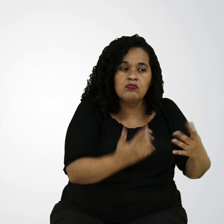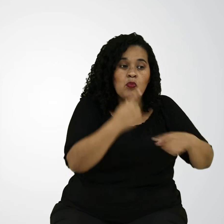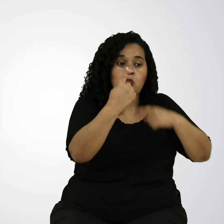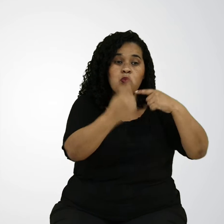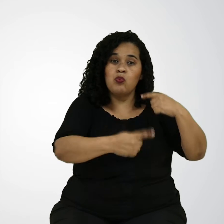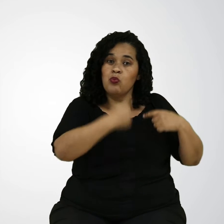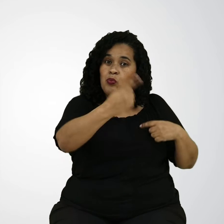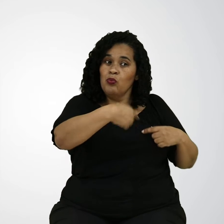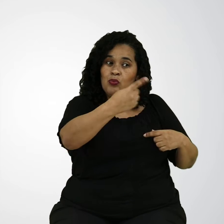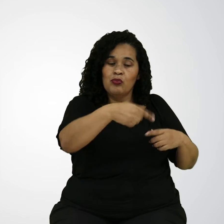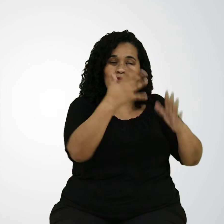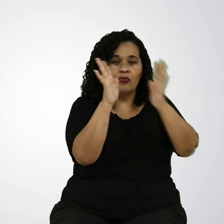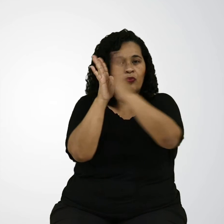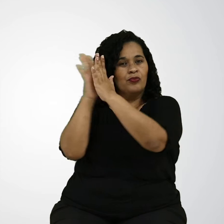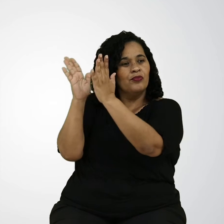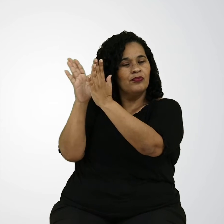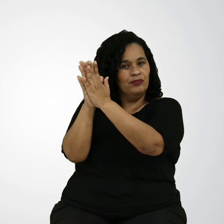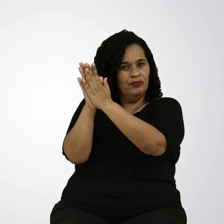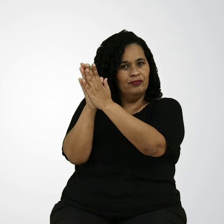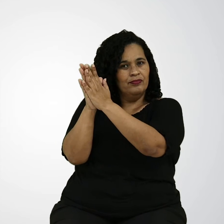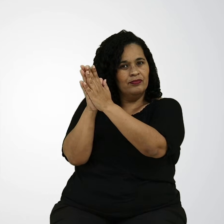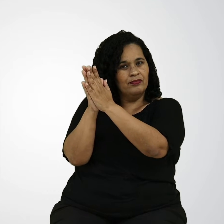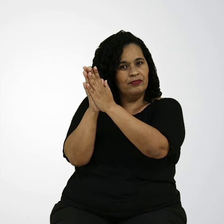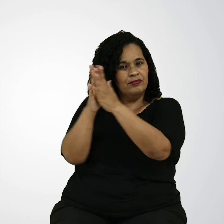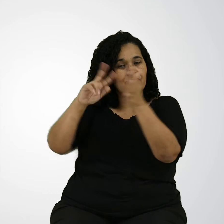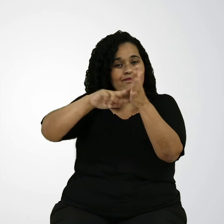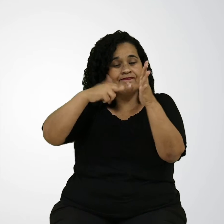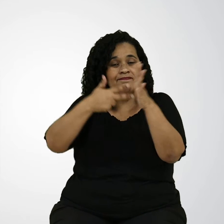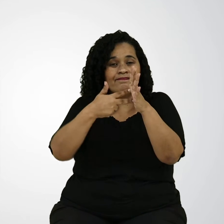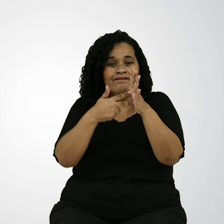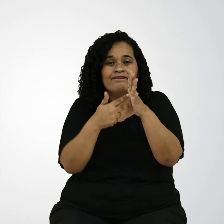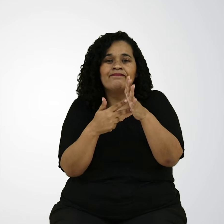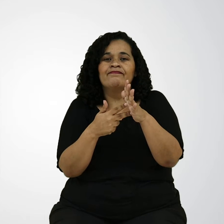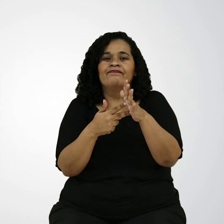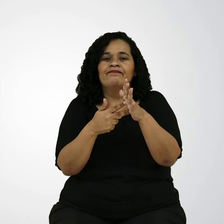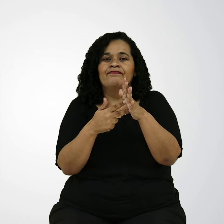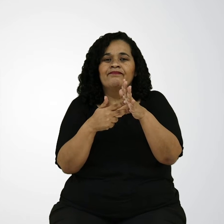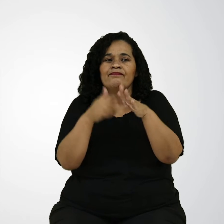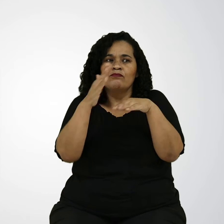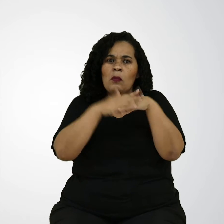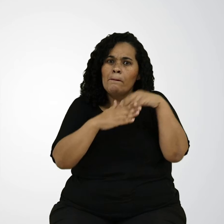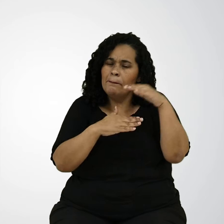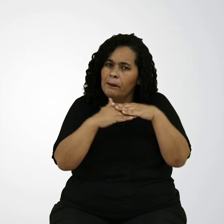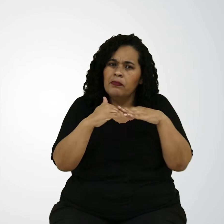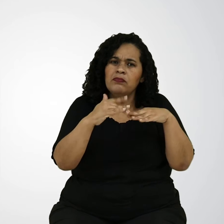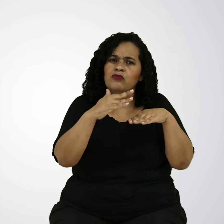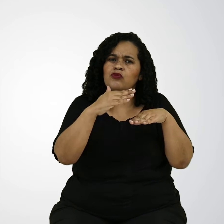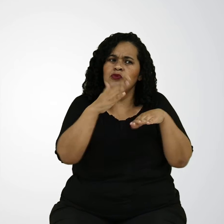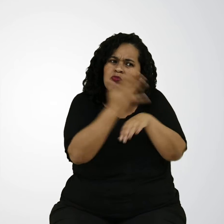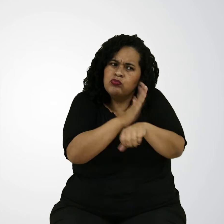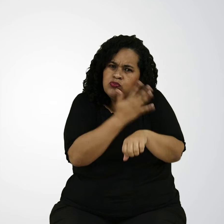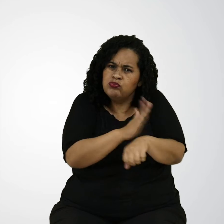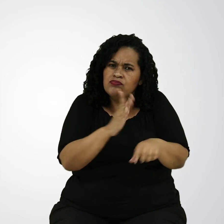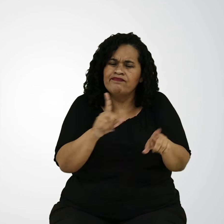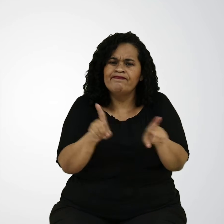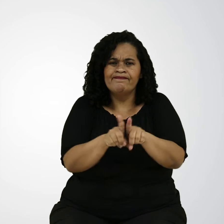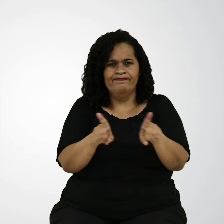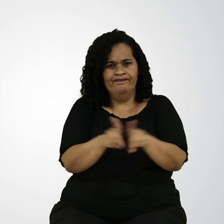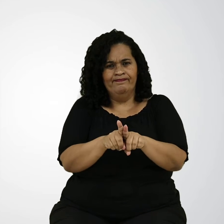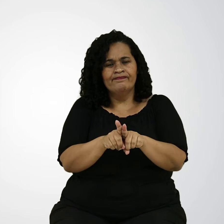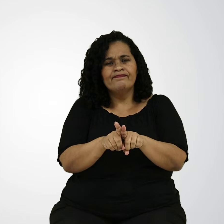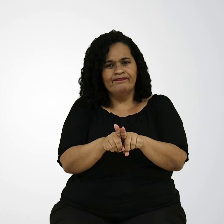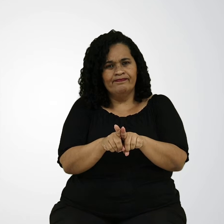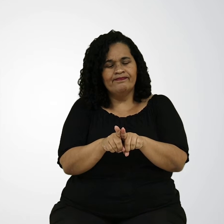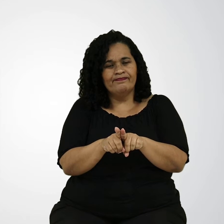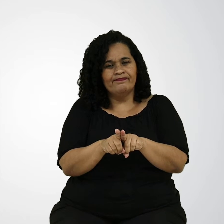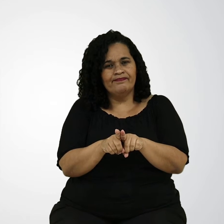a oração seria uma prática dos seus seguidores, né? Ele ali não é apresentado no modo imperativo,